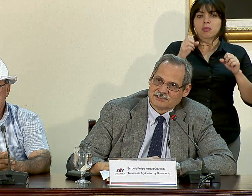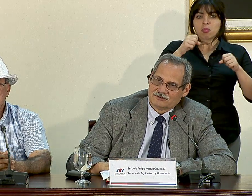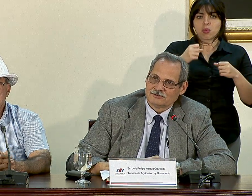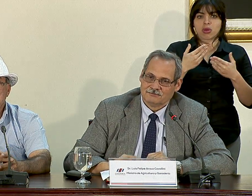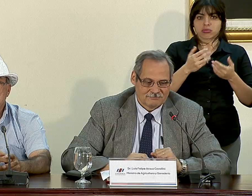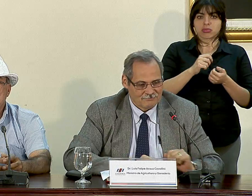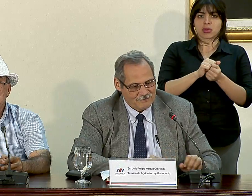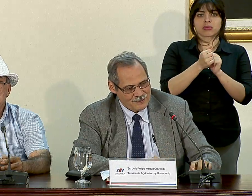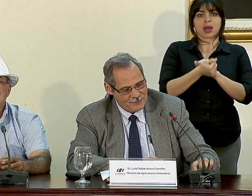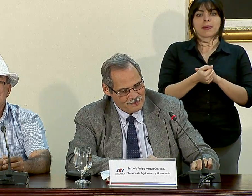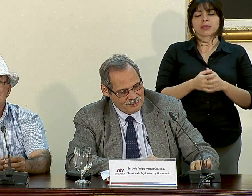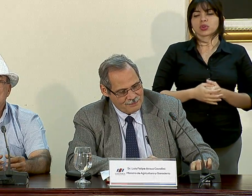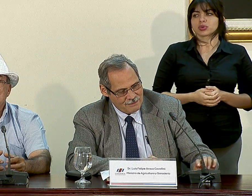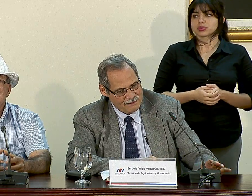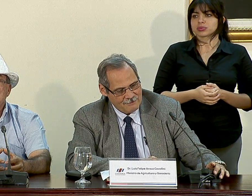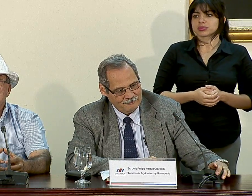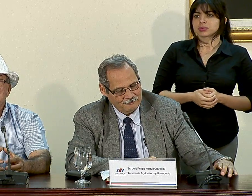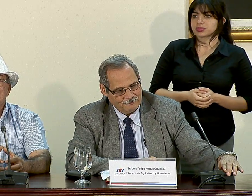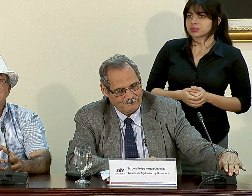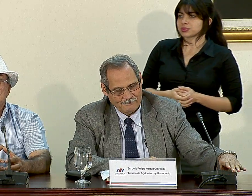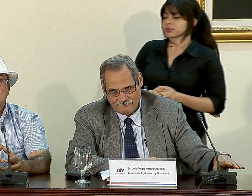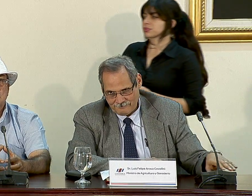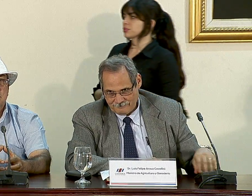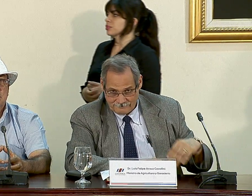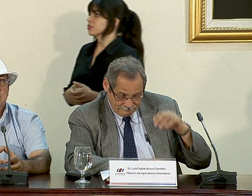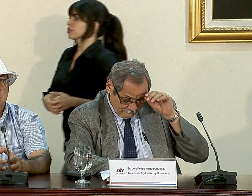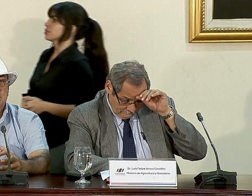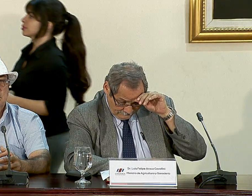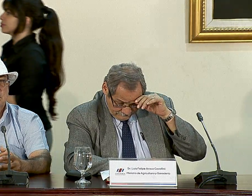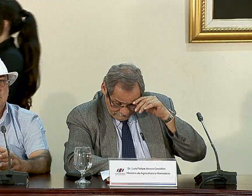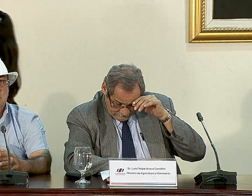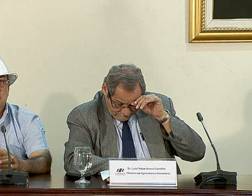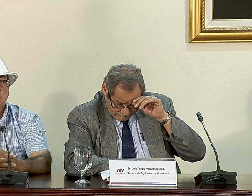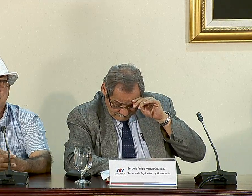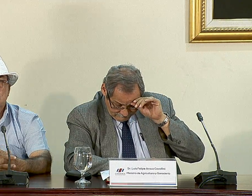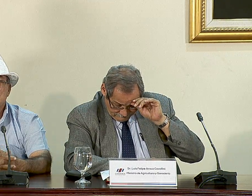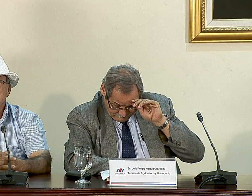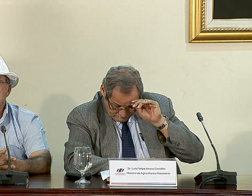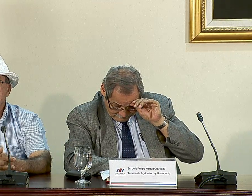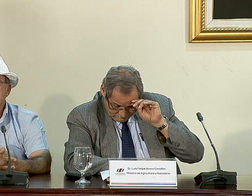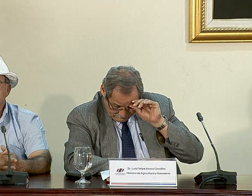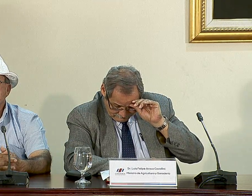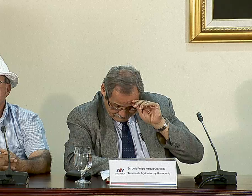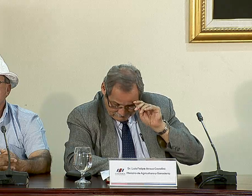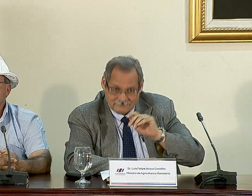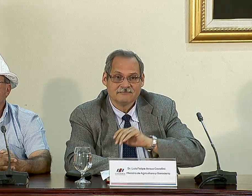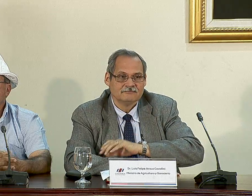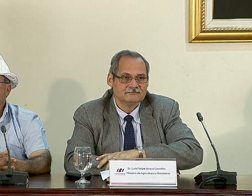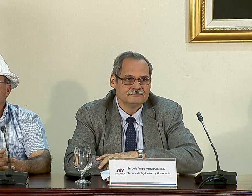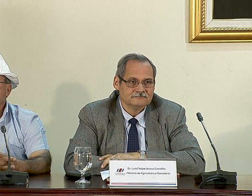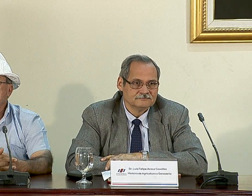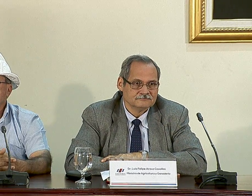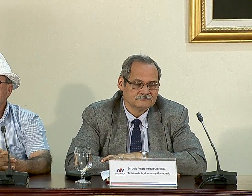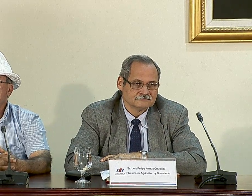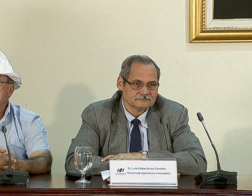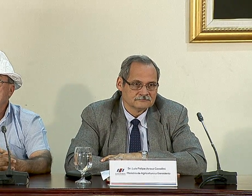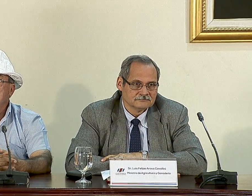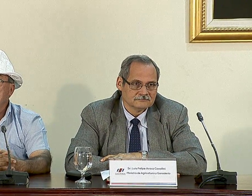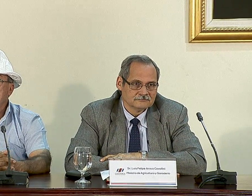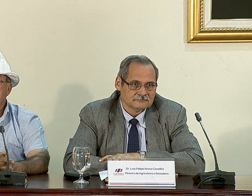cambio en el sector. Continuamos con las preguntas. AmeliaRueda.com.